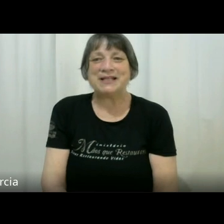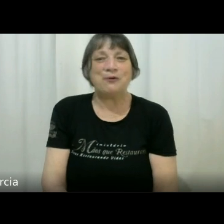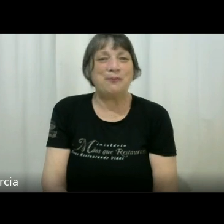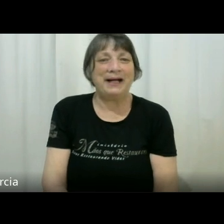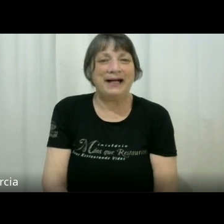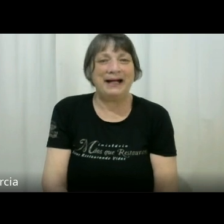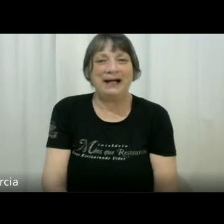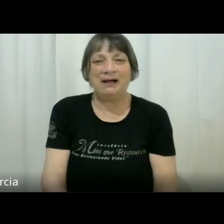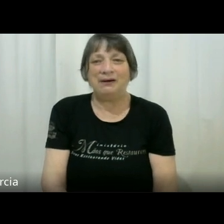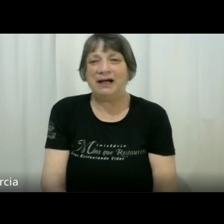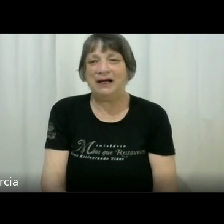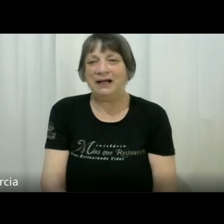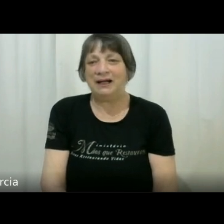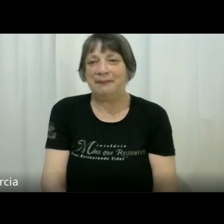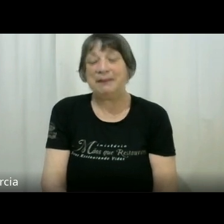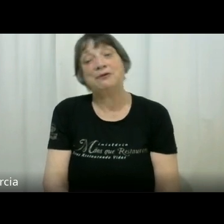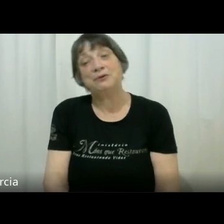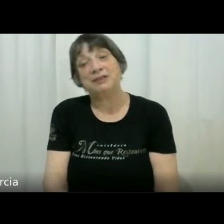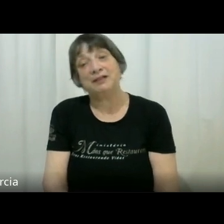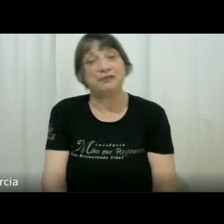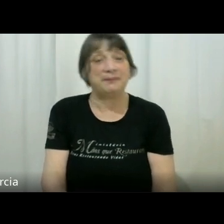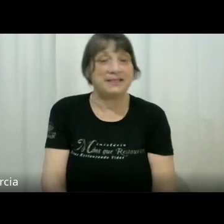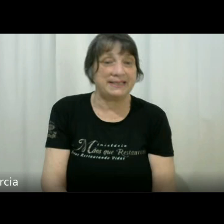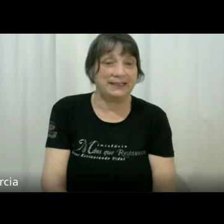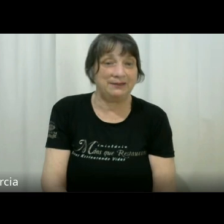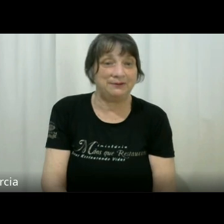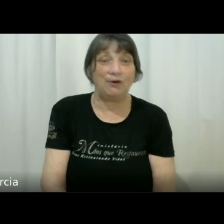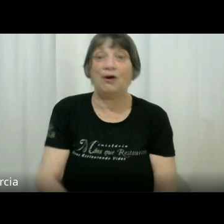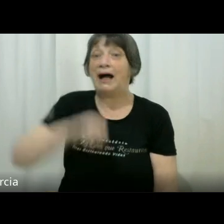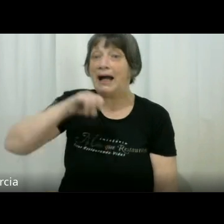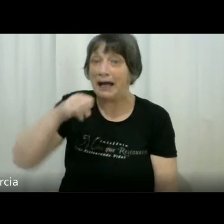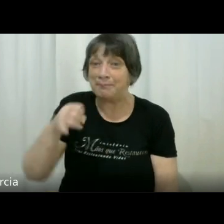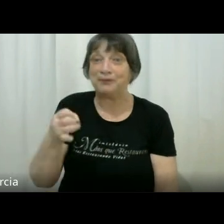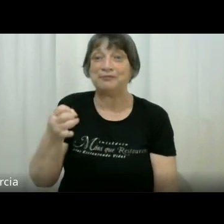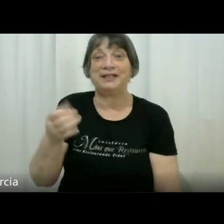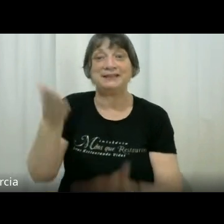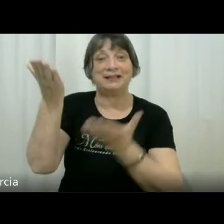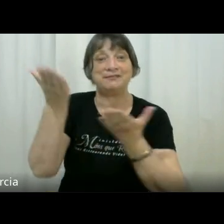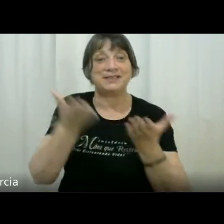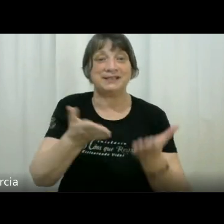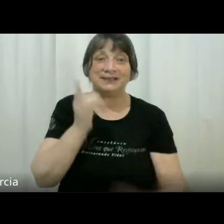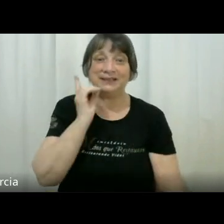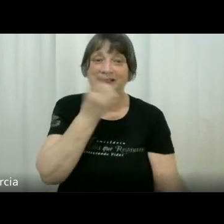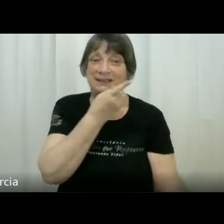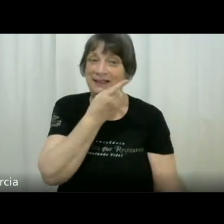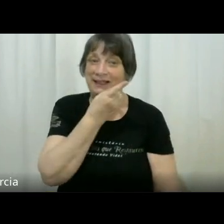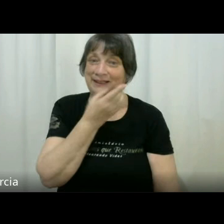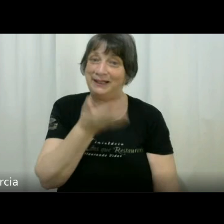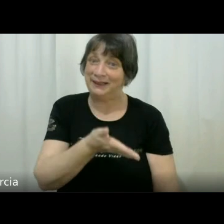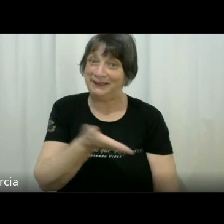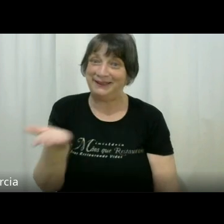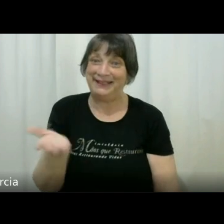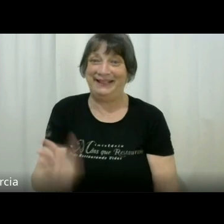Mais alguma pergunta, informação? Aproveite que a visita da